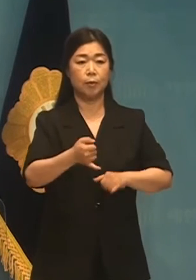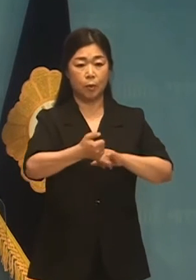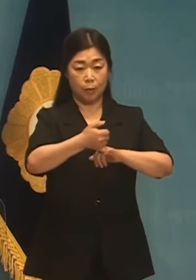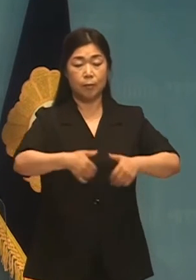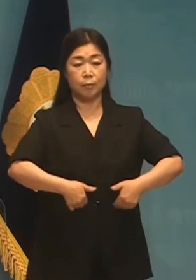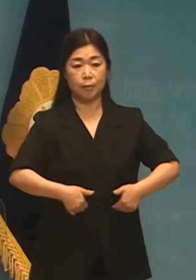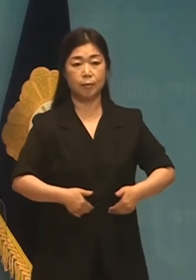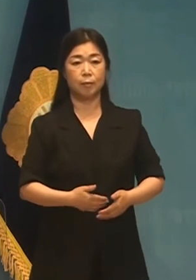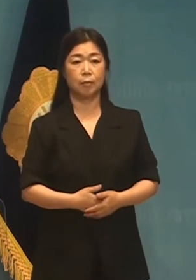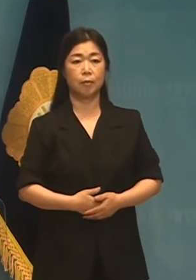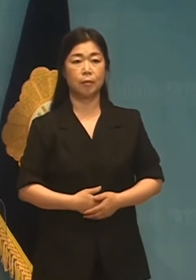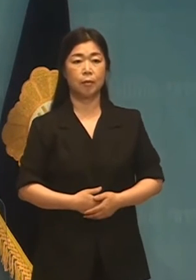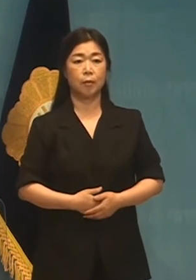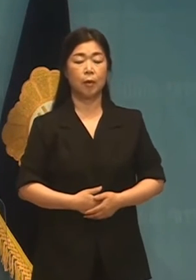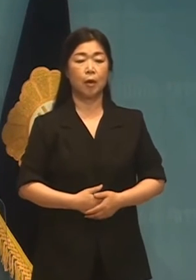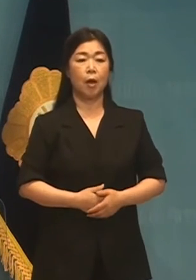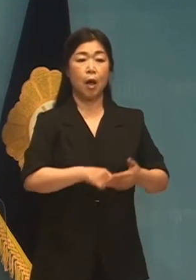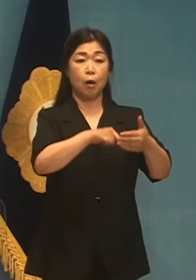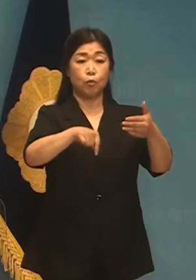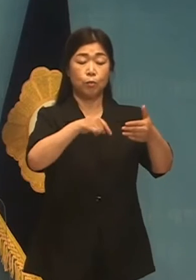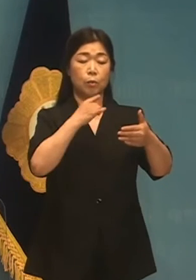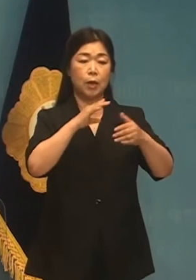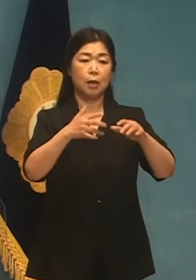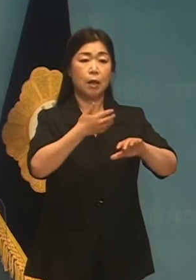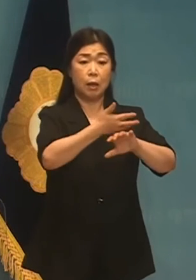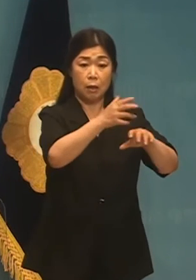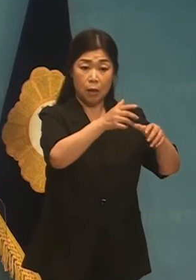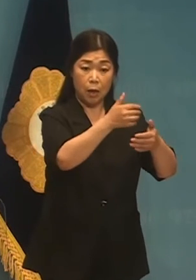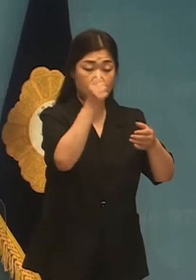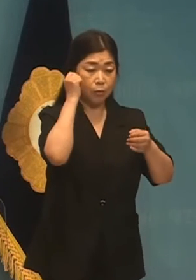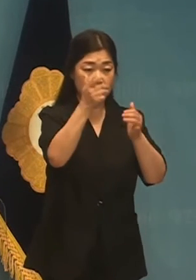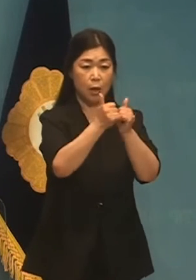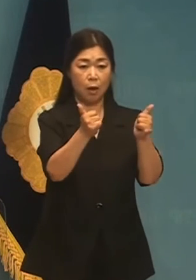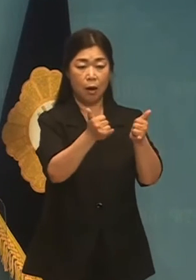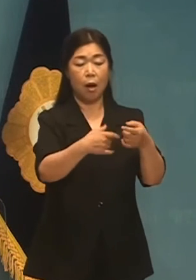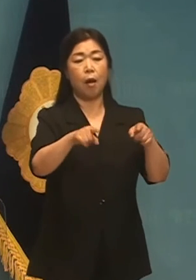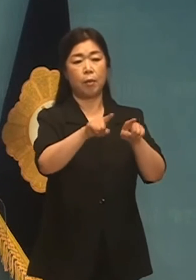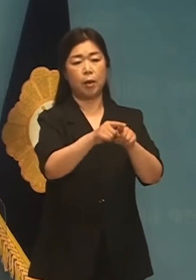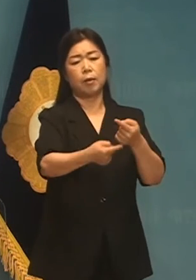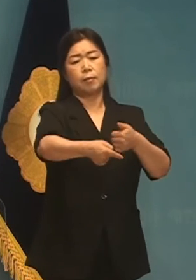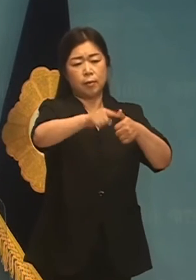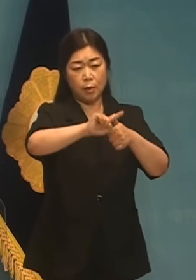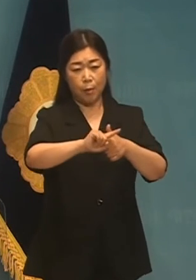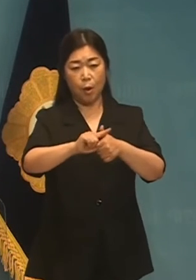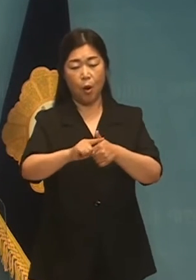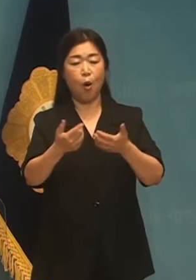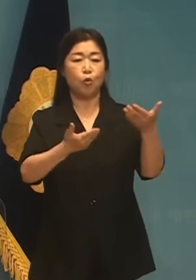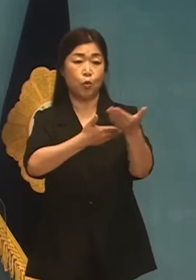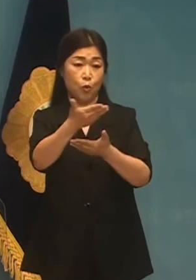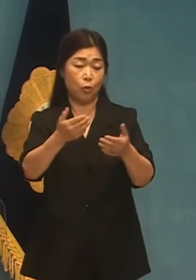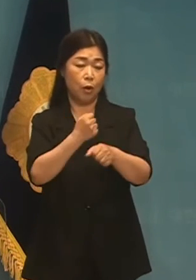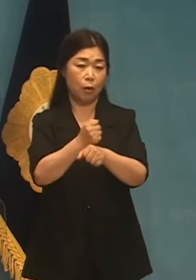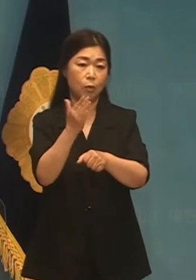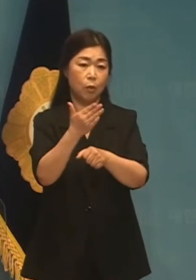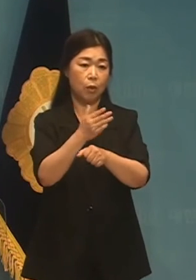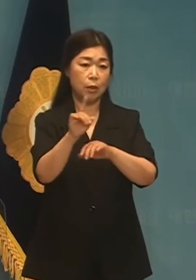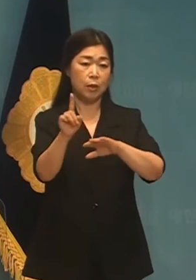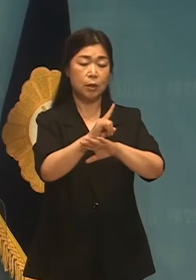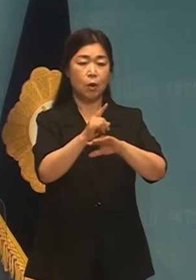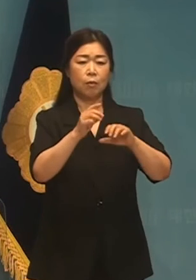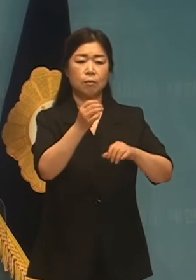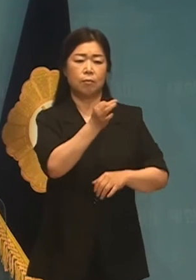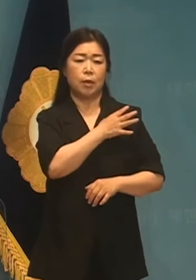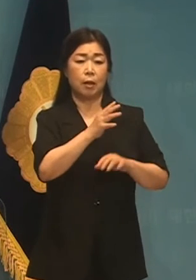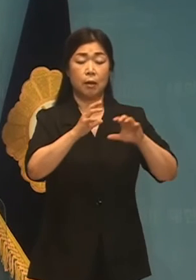하겠습니다. 국내뿐 아니라 해외 인재들과도 활발한 참여와 교류가 이루어지는 디지털